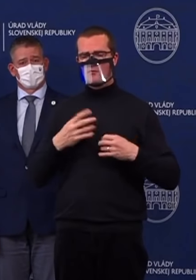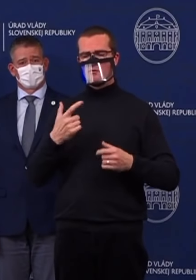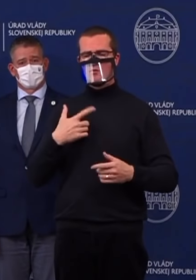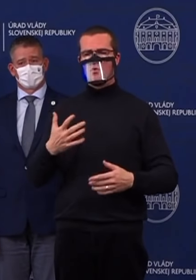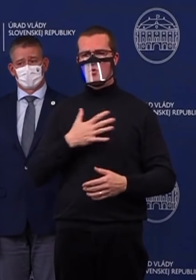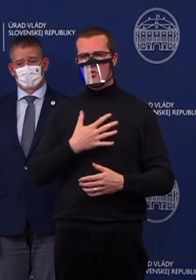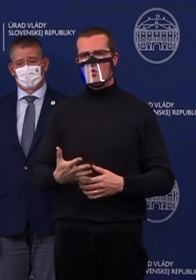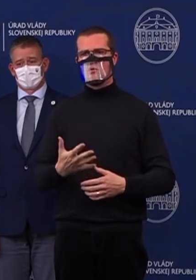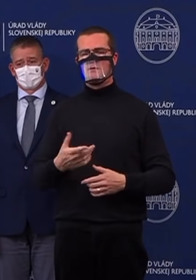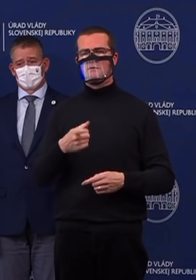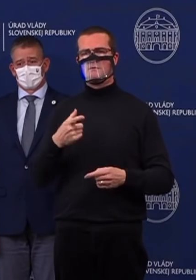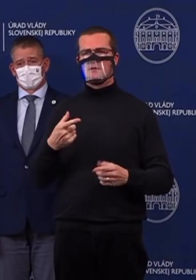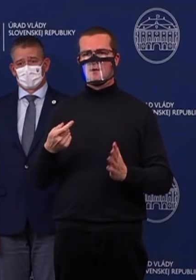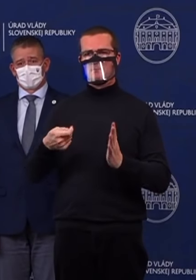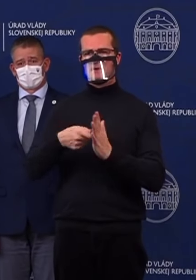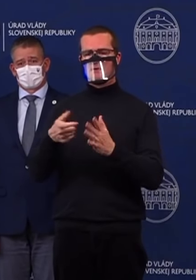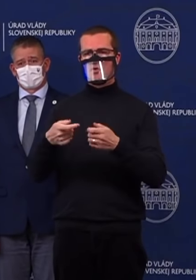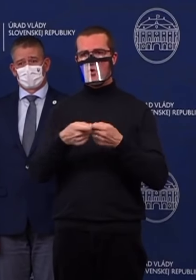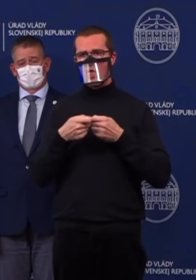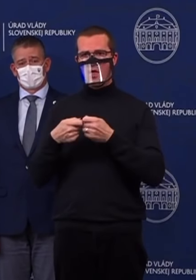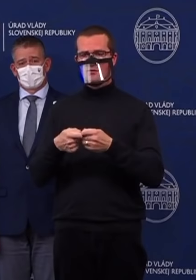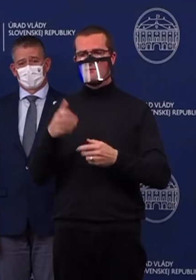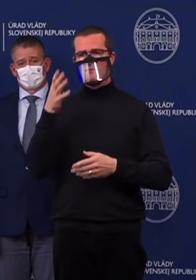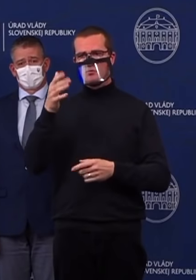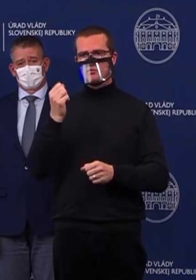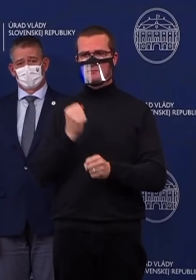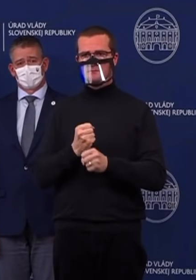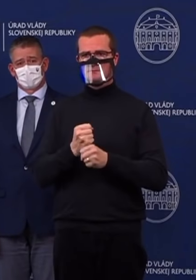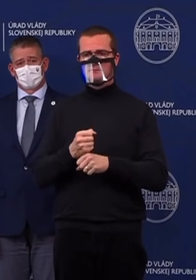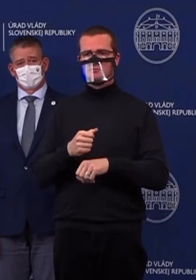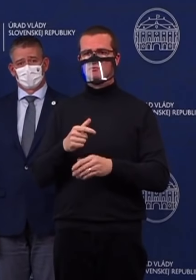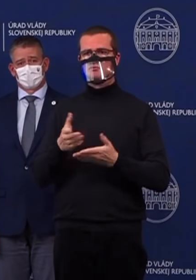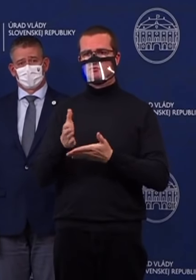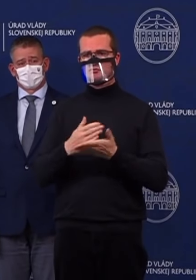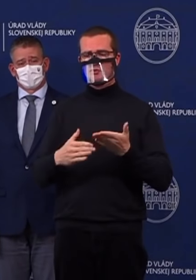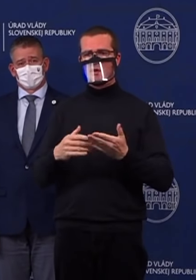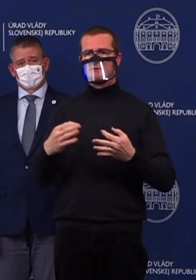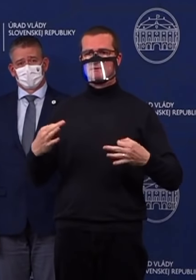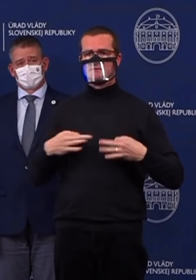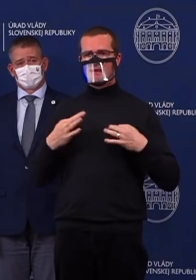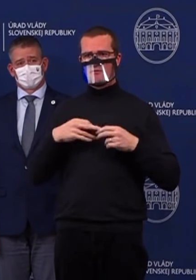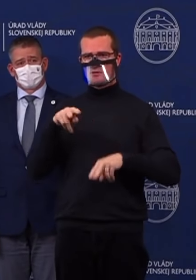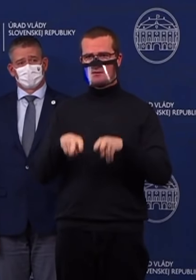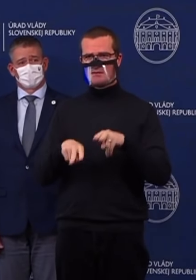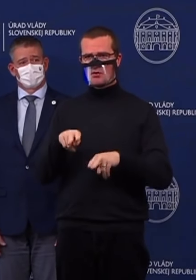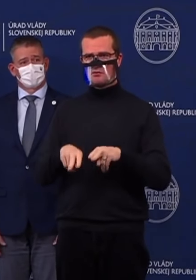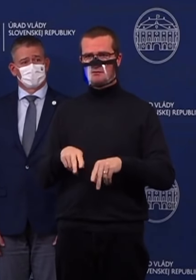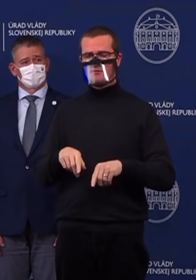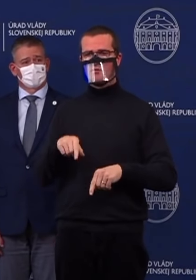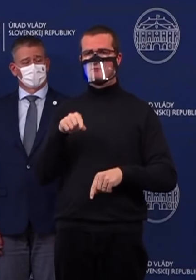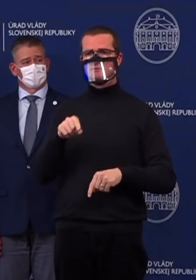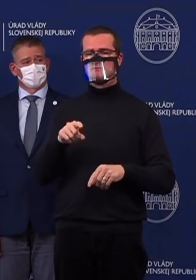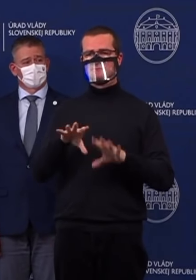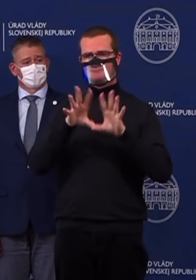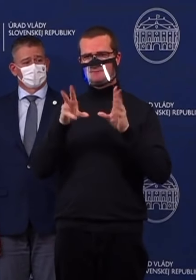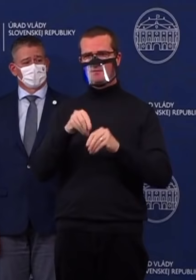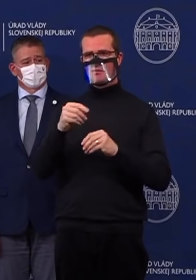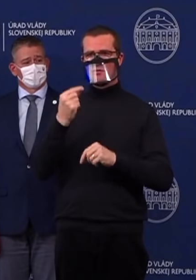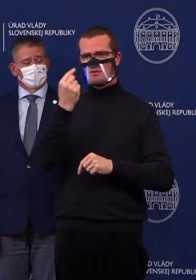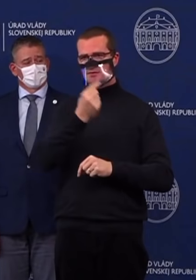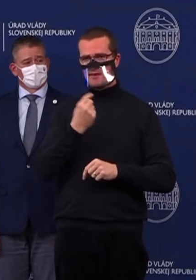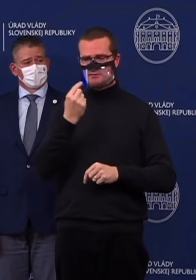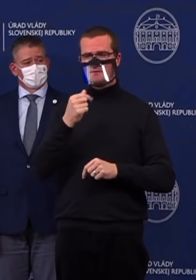sa pridať do tímov, ktoré budú realizovať čas zdravotnej starostlivosti v rámci tohto